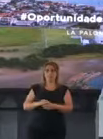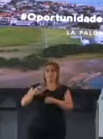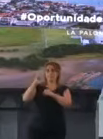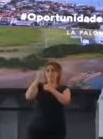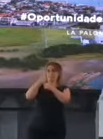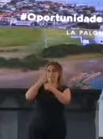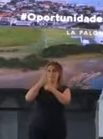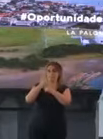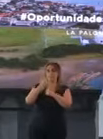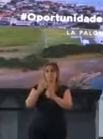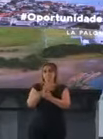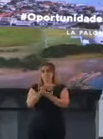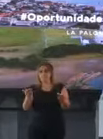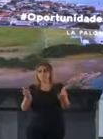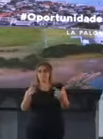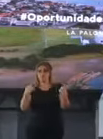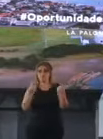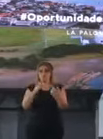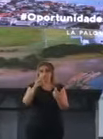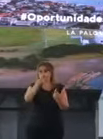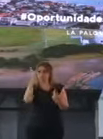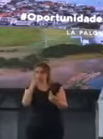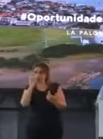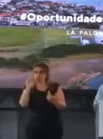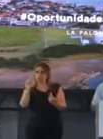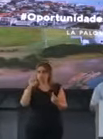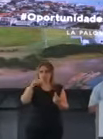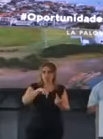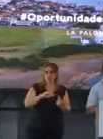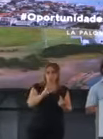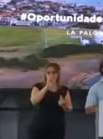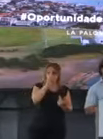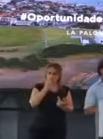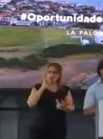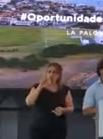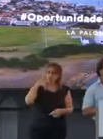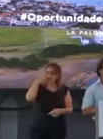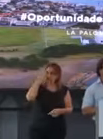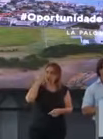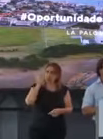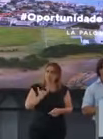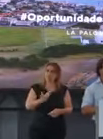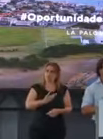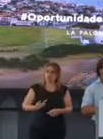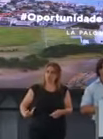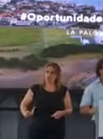Primero, a la opinión pública nacional e internacional, decirles que siento vergüenza de mi gobierno.